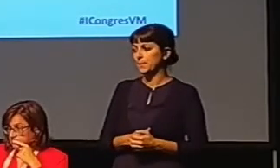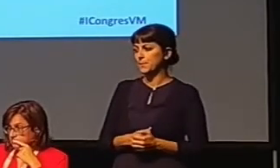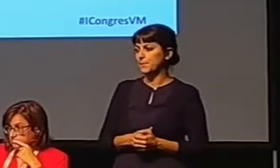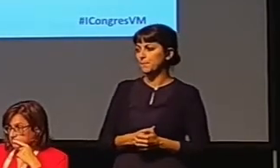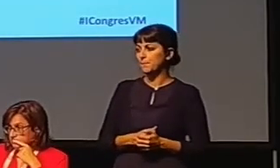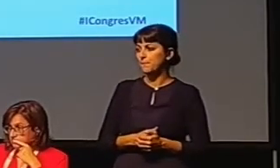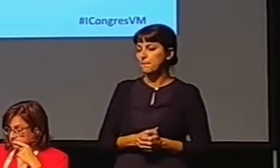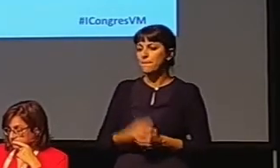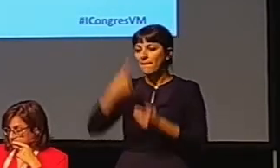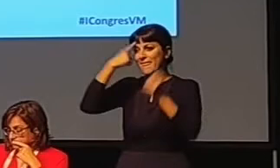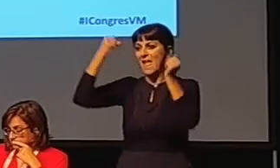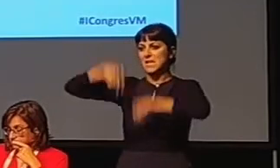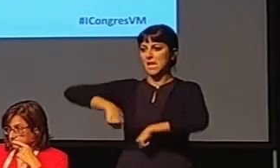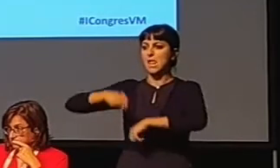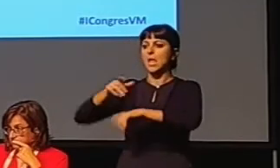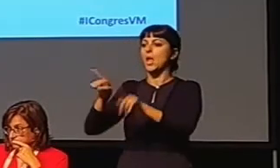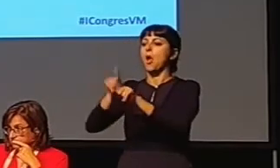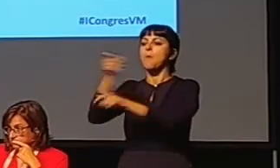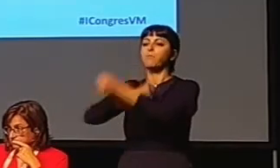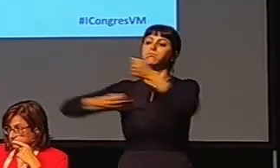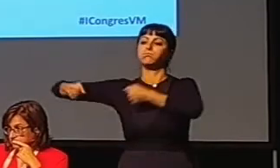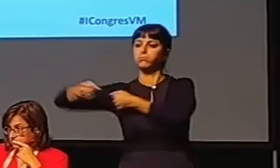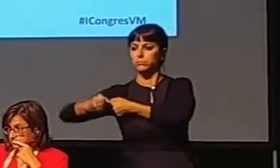Què? No decidir per ella.